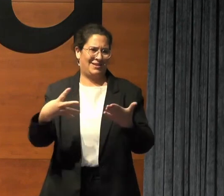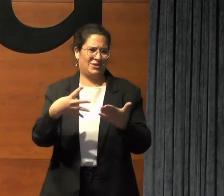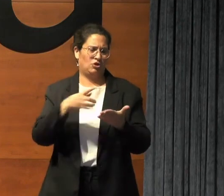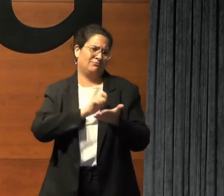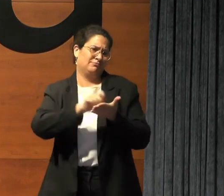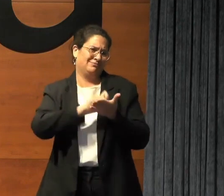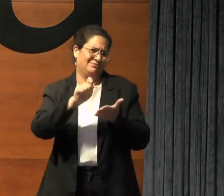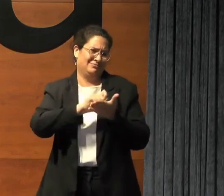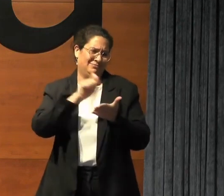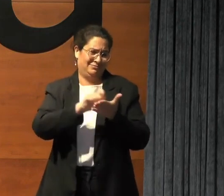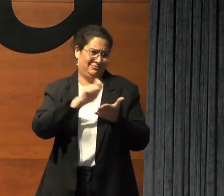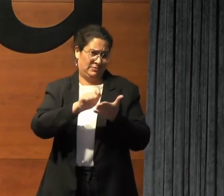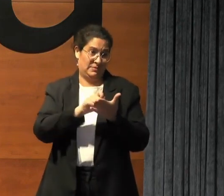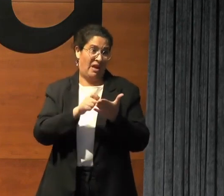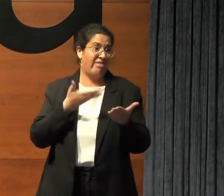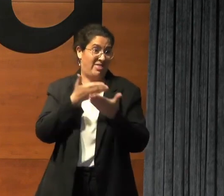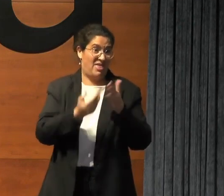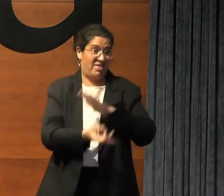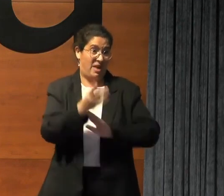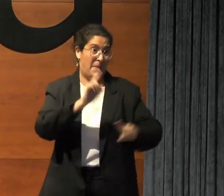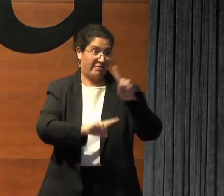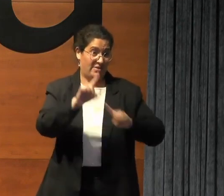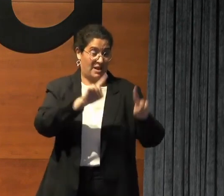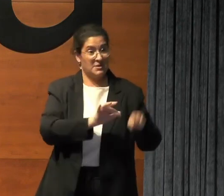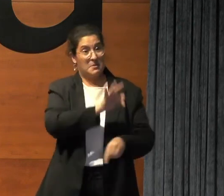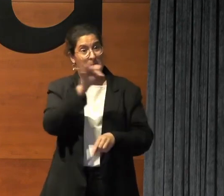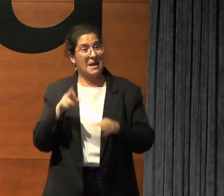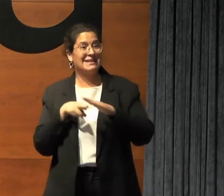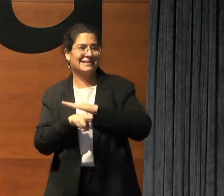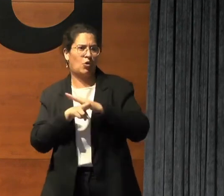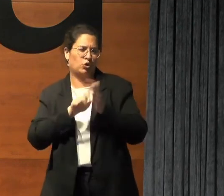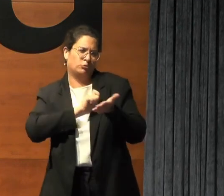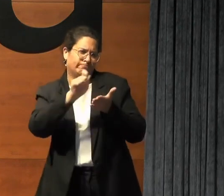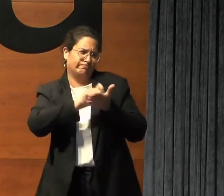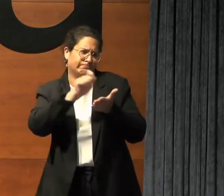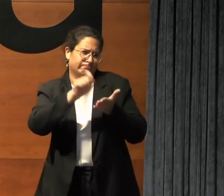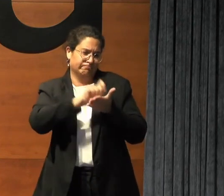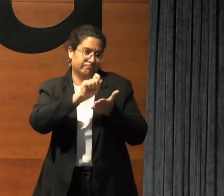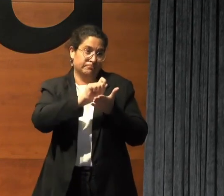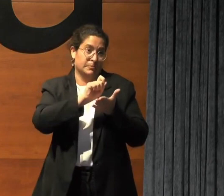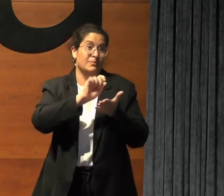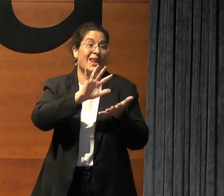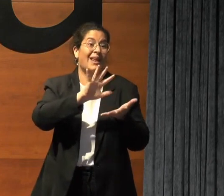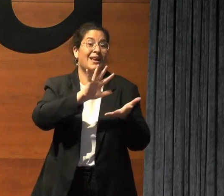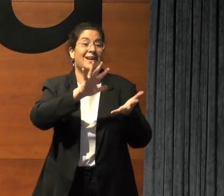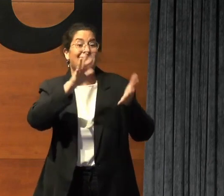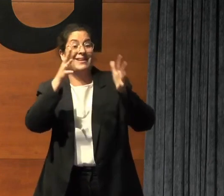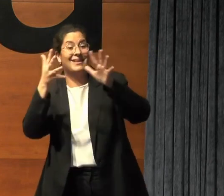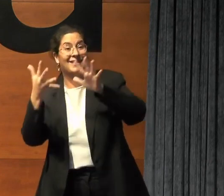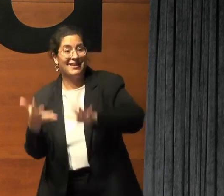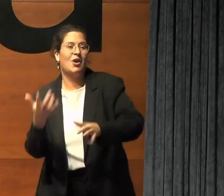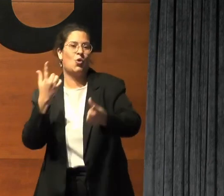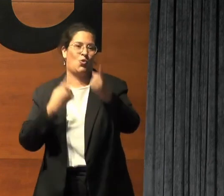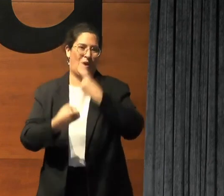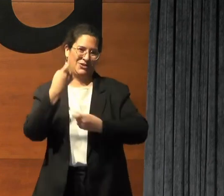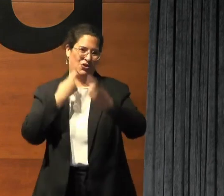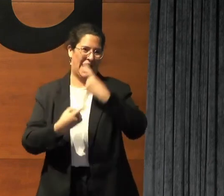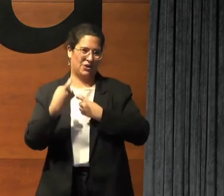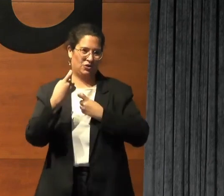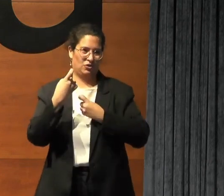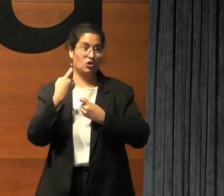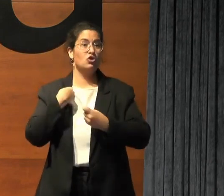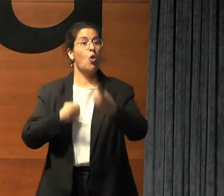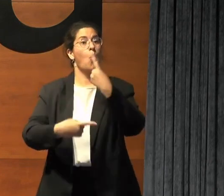Canal 24, haciendo un registro en una tabla de todas las demandas que surgían y de los recursos que